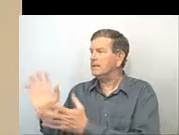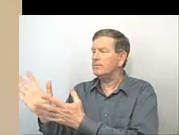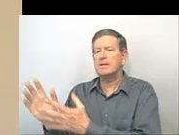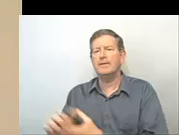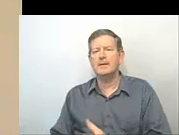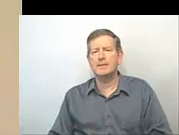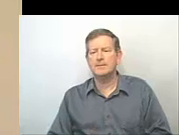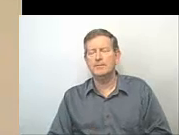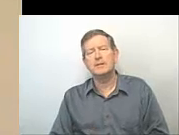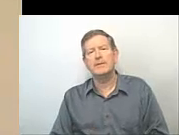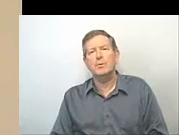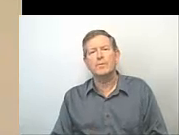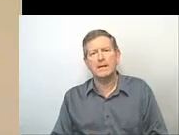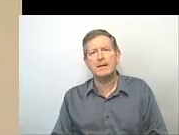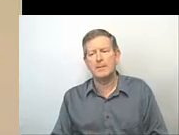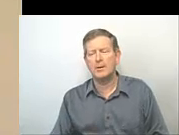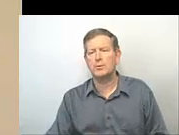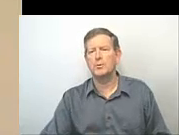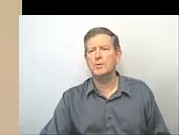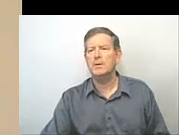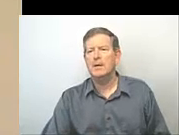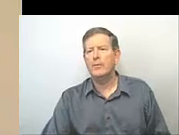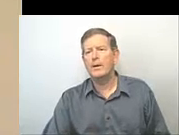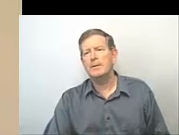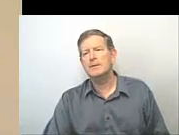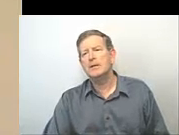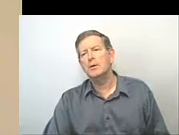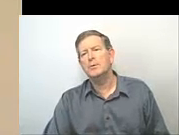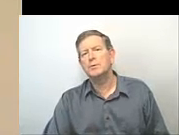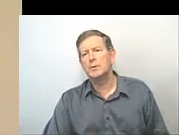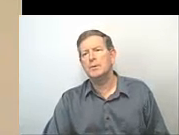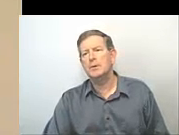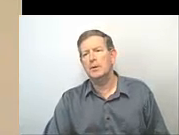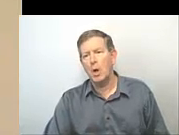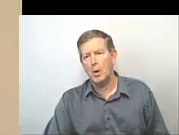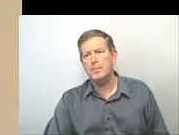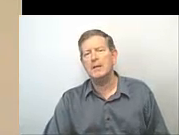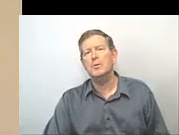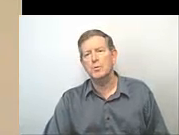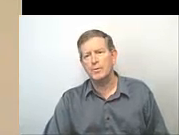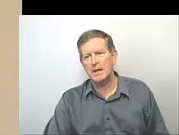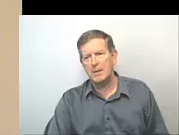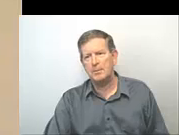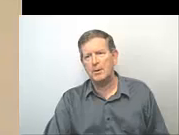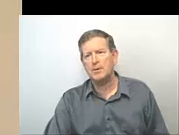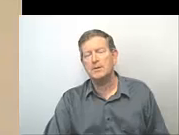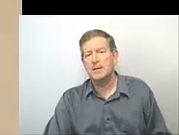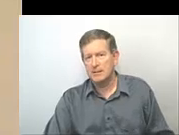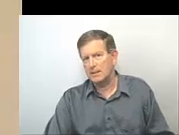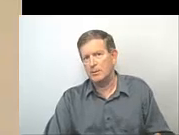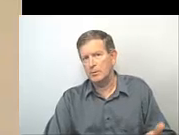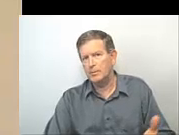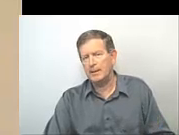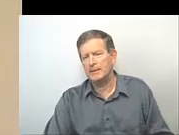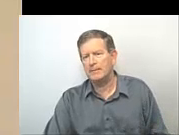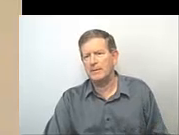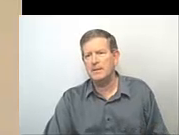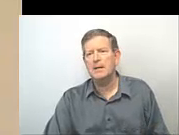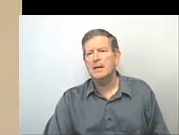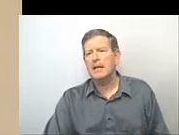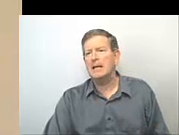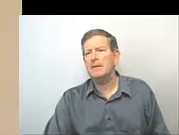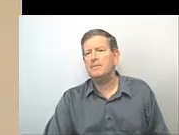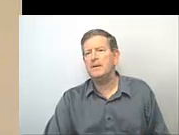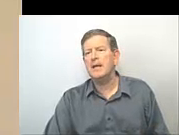donc ici, vous avez ouvrir, bien entendu. Vous voyez ici que le monsieur, l'homme, il ouvre la porte, c'est le père de la